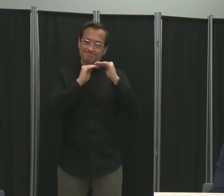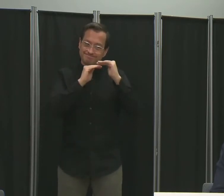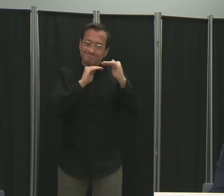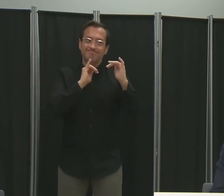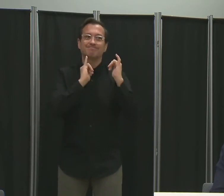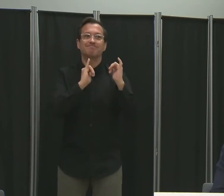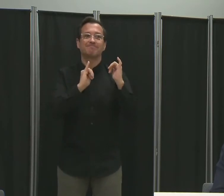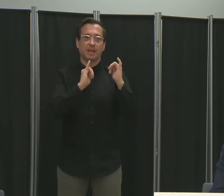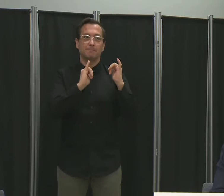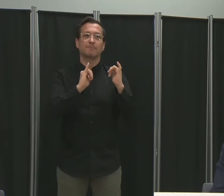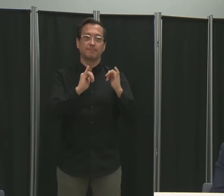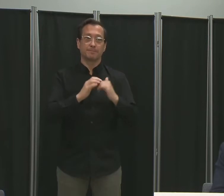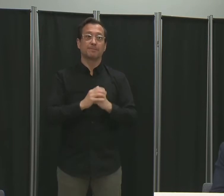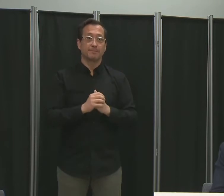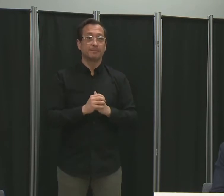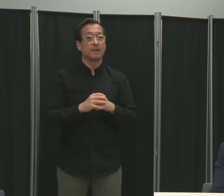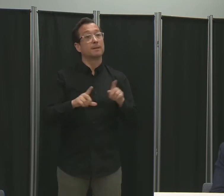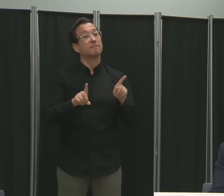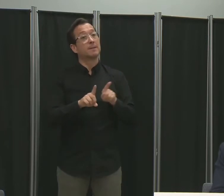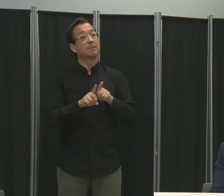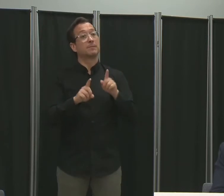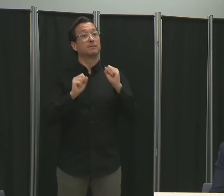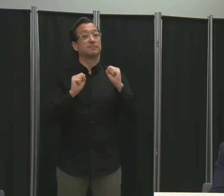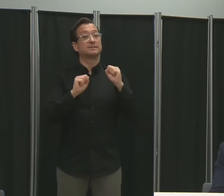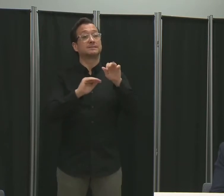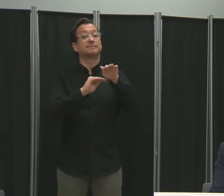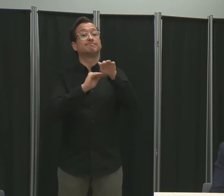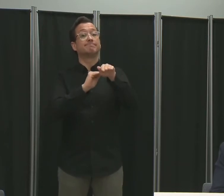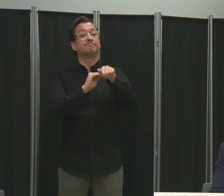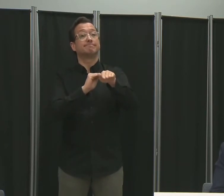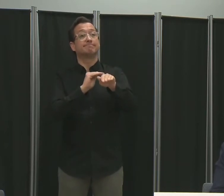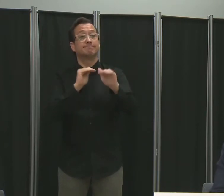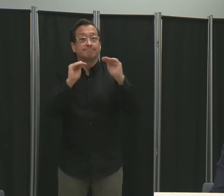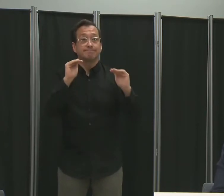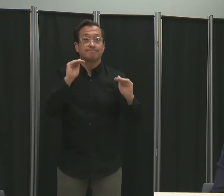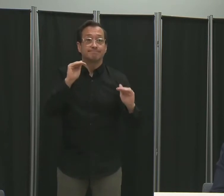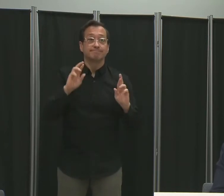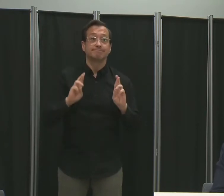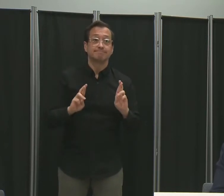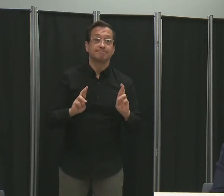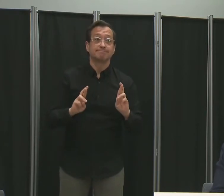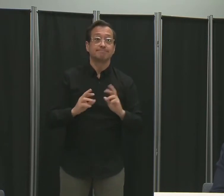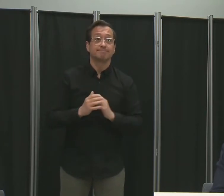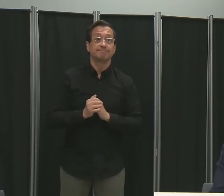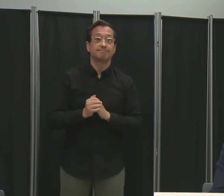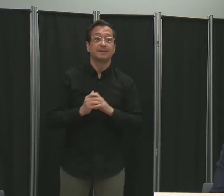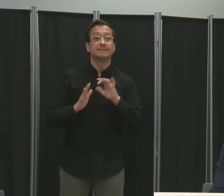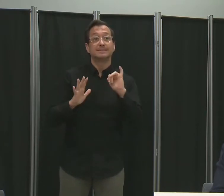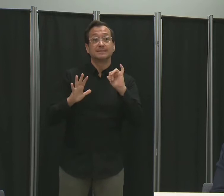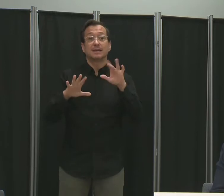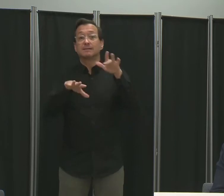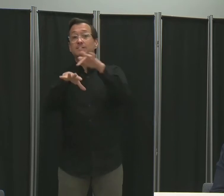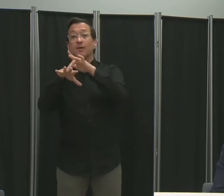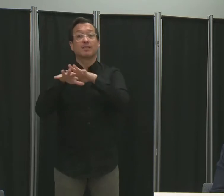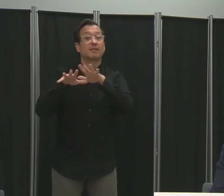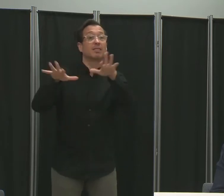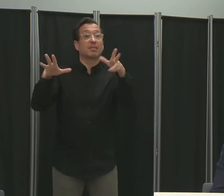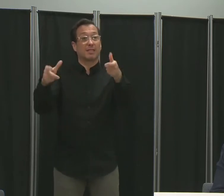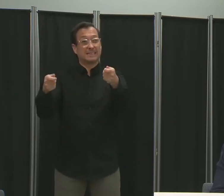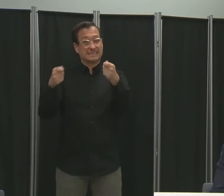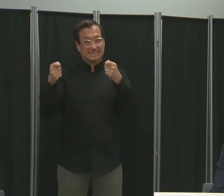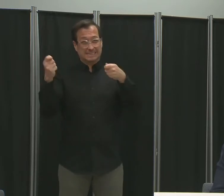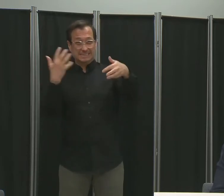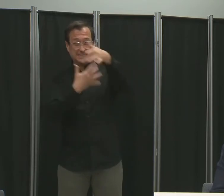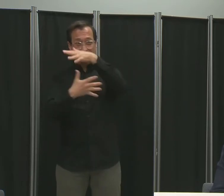punition progresser et je pense que c'est en train control a entre autres la transmission communautaire qu'on pourrait arriver à maintenir